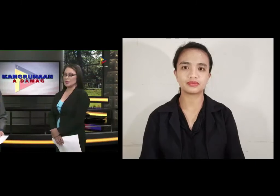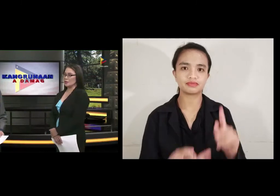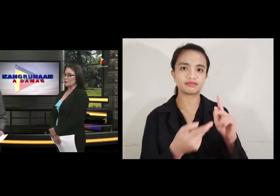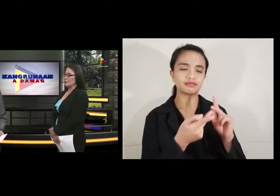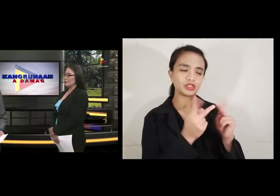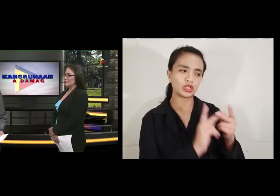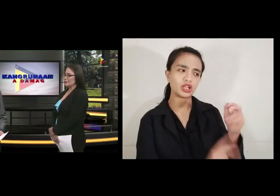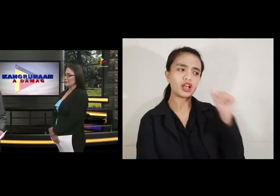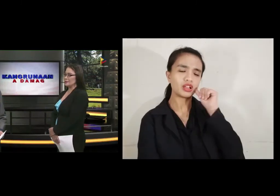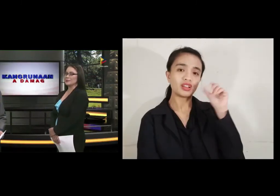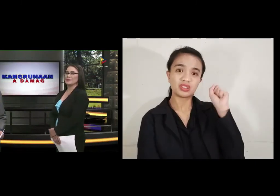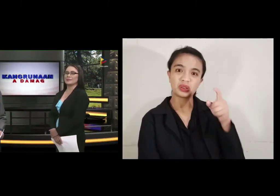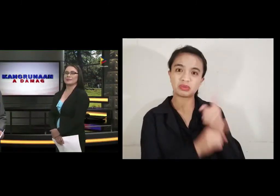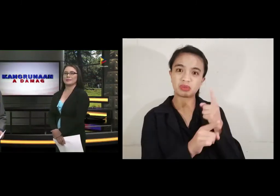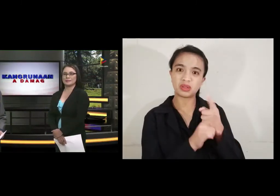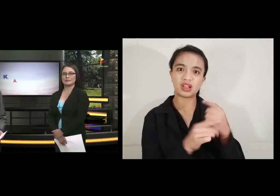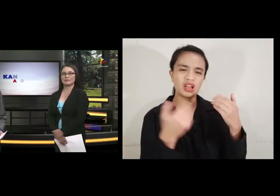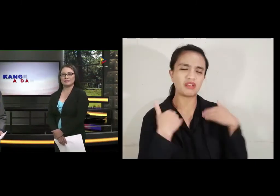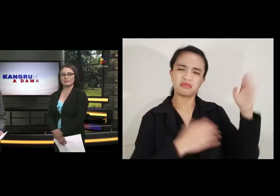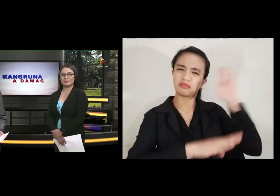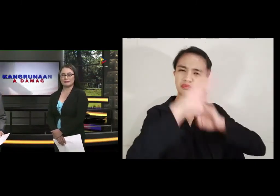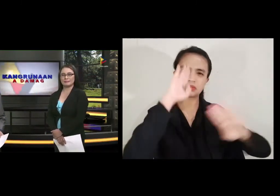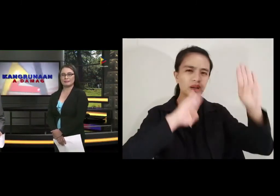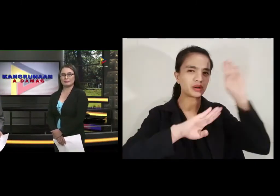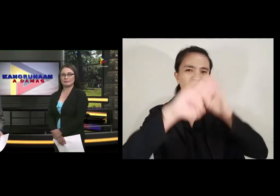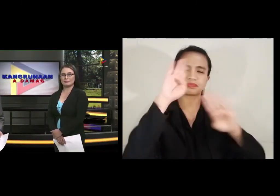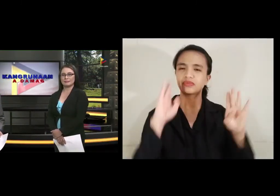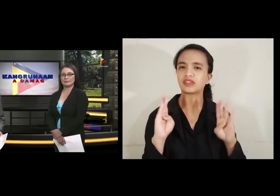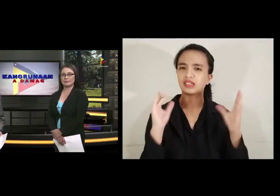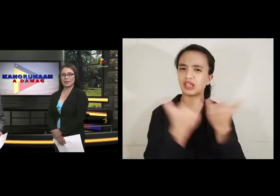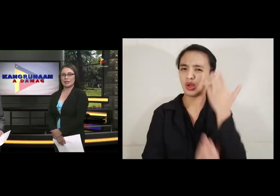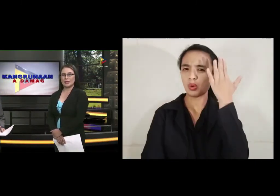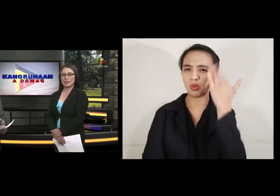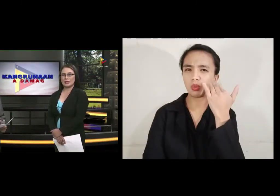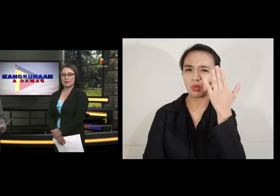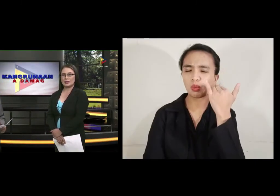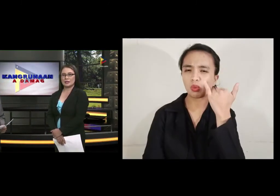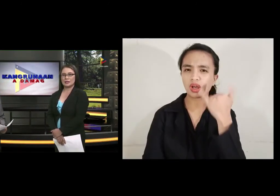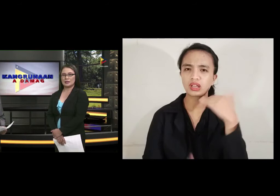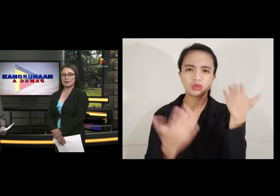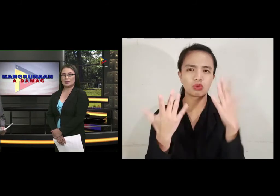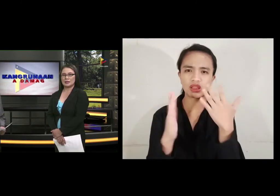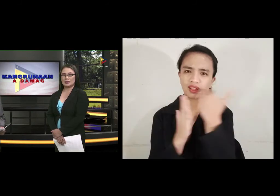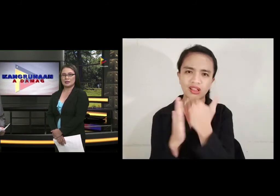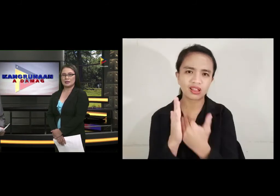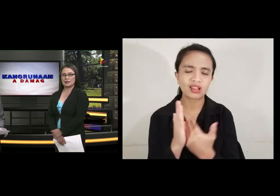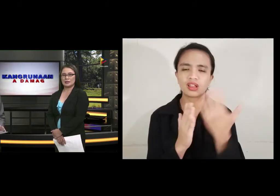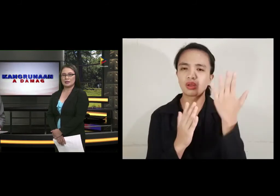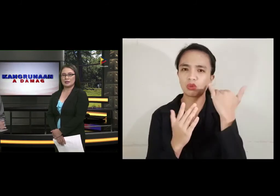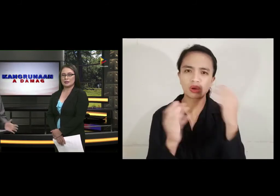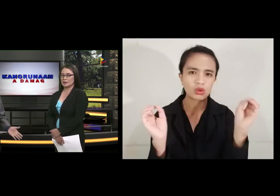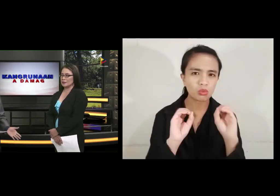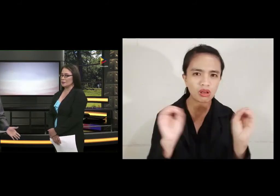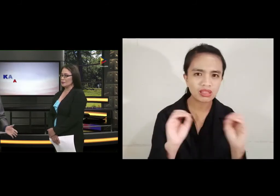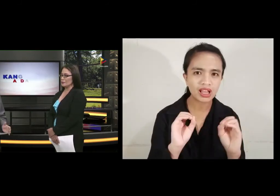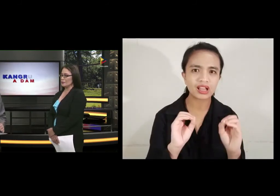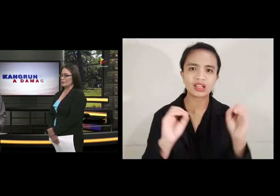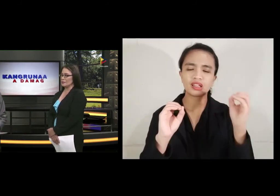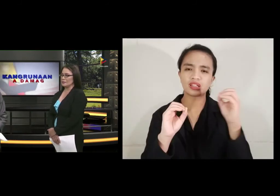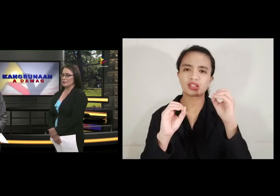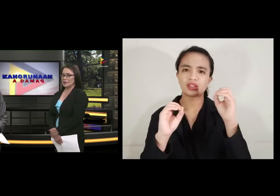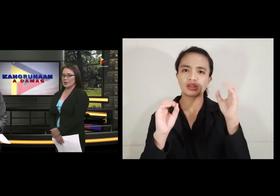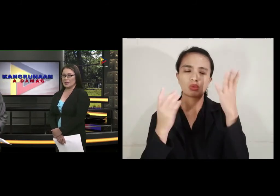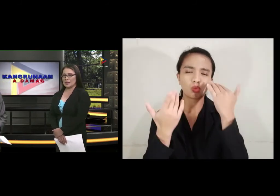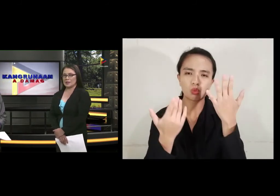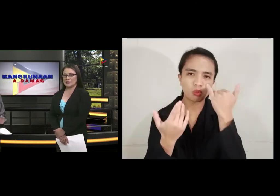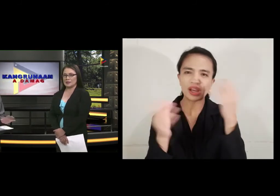Partner ala, kabi-kabilaan pa lang yan, digiti man na problema, digiti bumarangay, apay kano handa nga karaman di listaan, apay nga awanda ditoy, apay